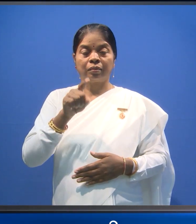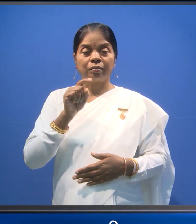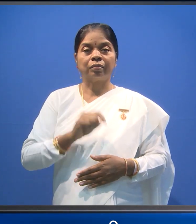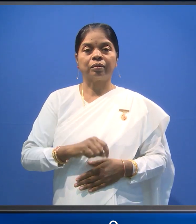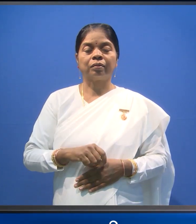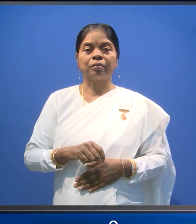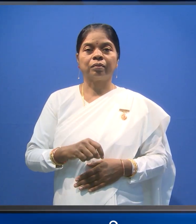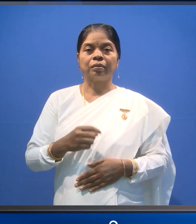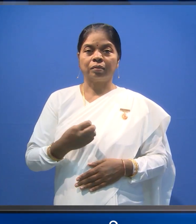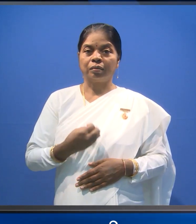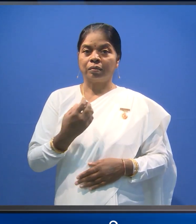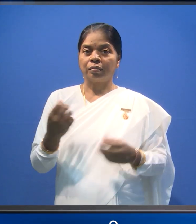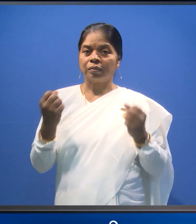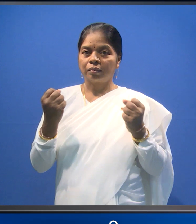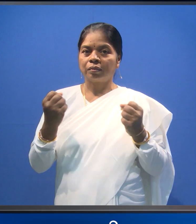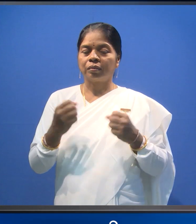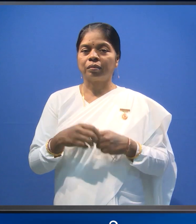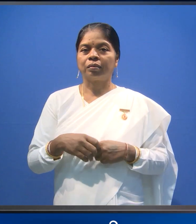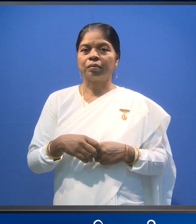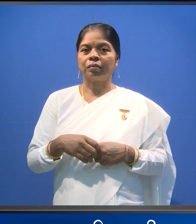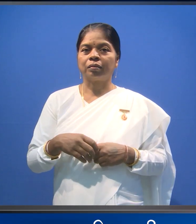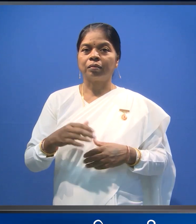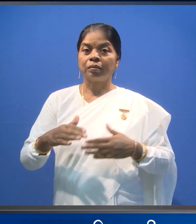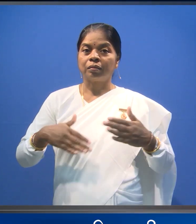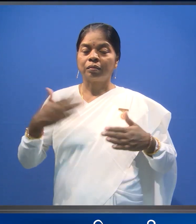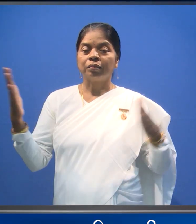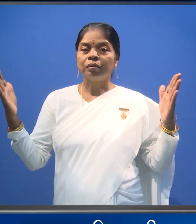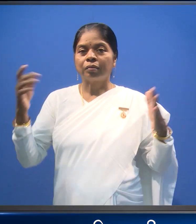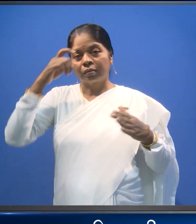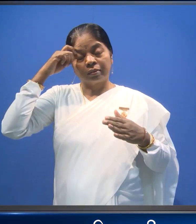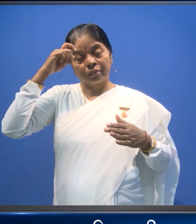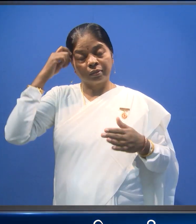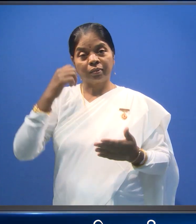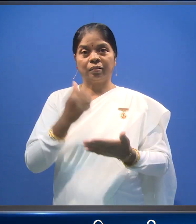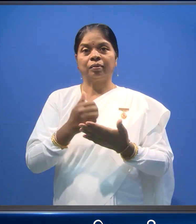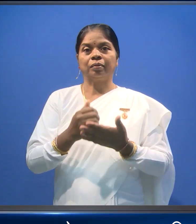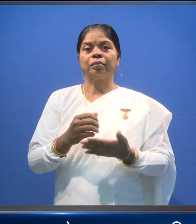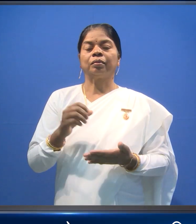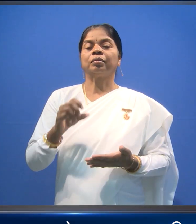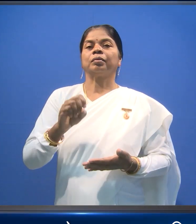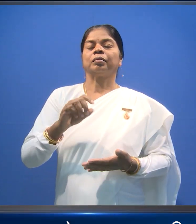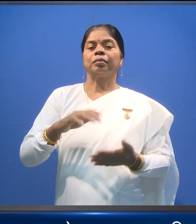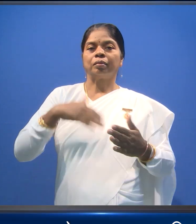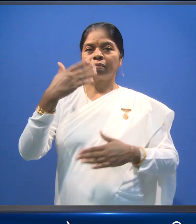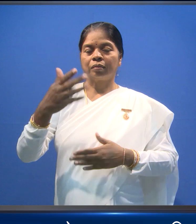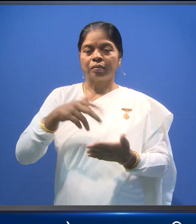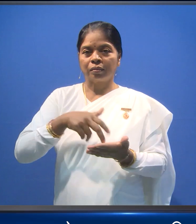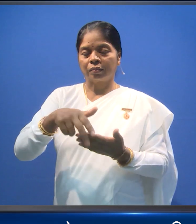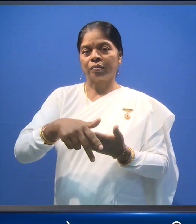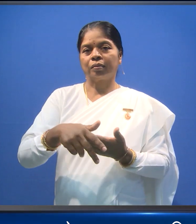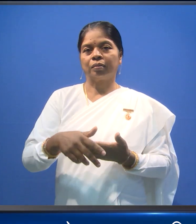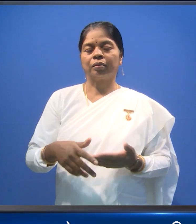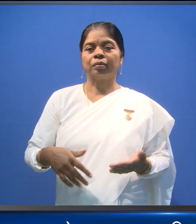ज्यासाठी प्रबळ आत्मविश्वास आणि अथक परिश्रमाची आवश्यकता असते. पुढे जाण्याच्या